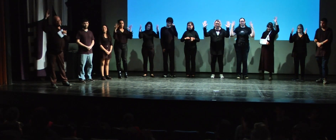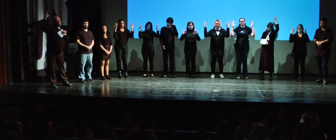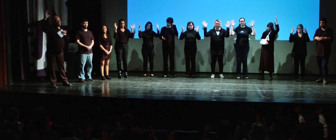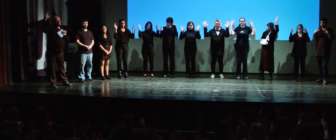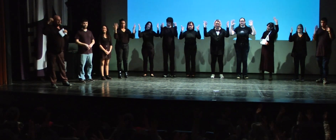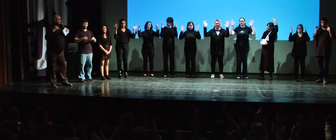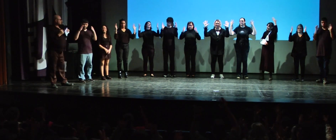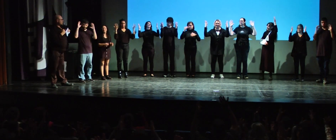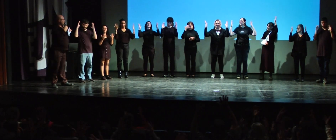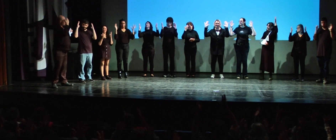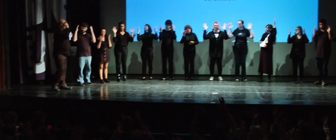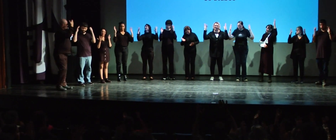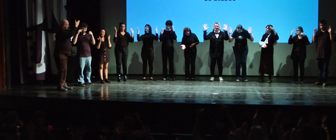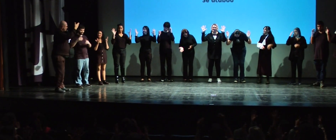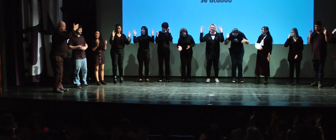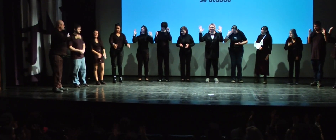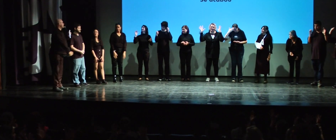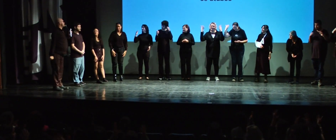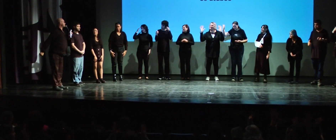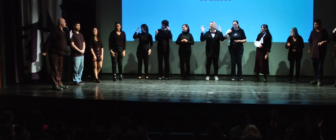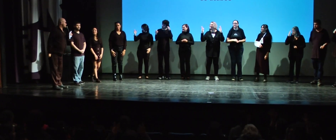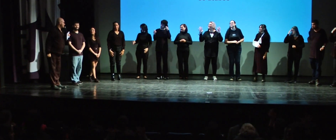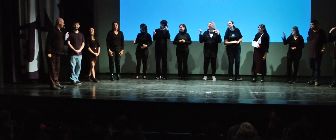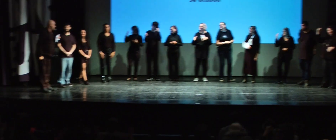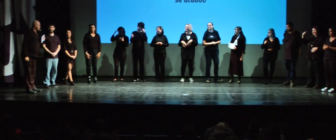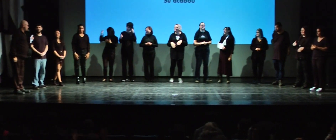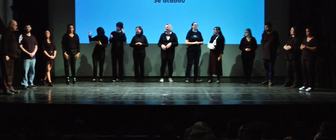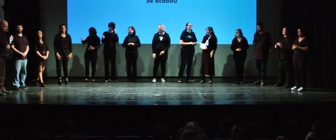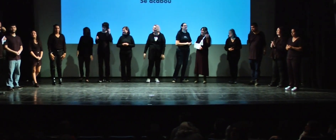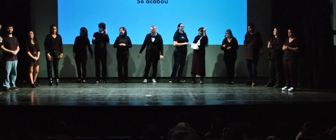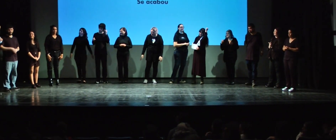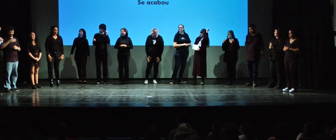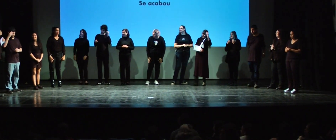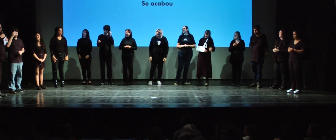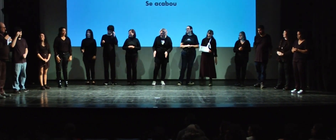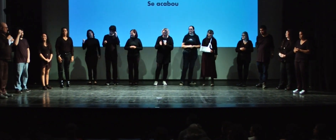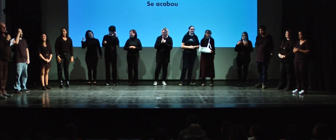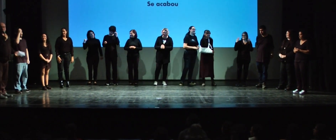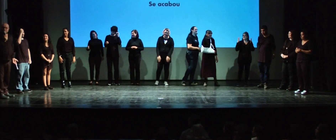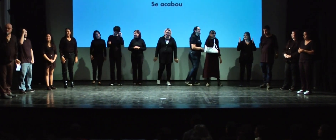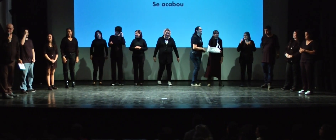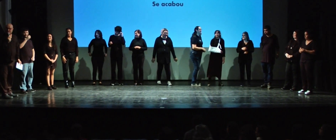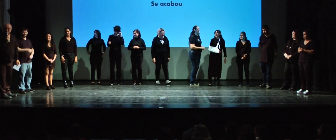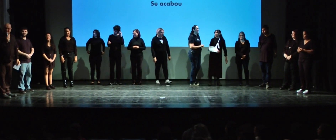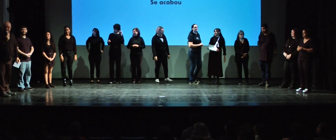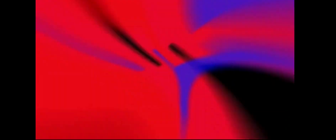obrigado. E é isso, galera, muito obrigado. Prazer estar com vocês nesse semestre. Vamos para o outro. E vamos continuar.